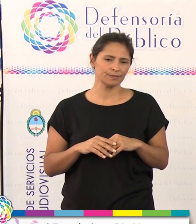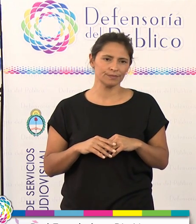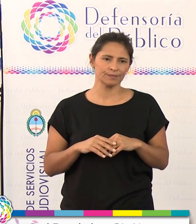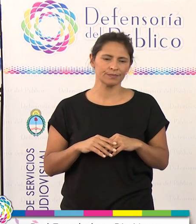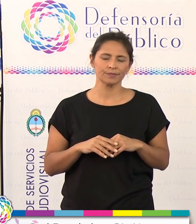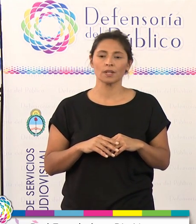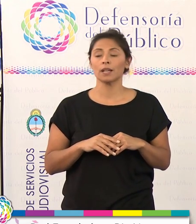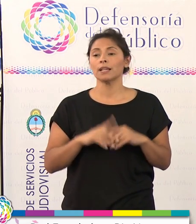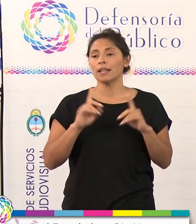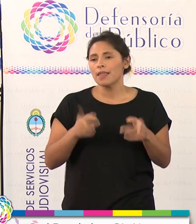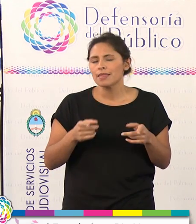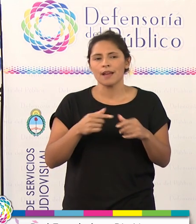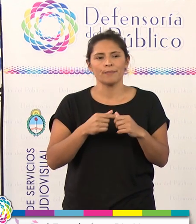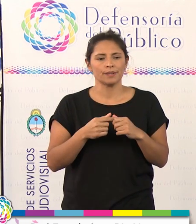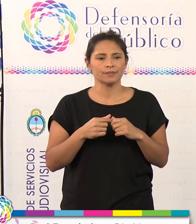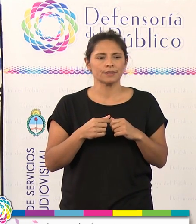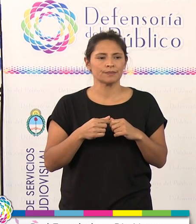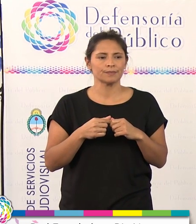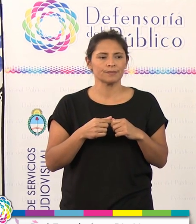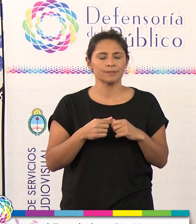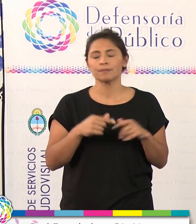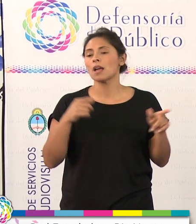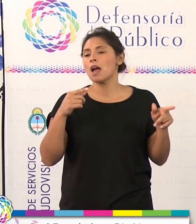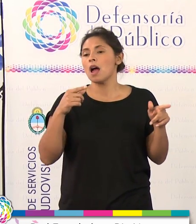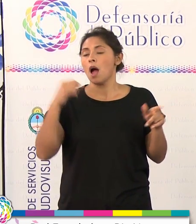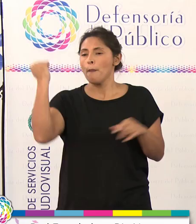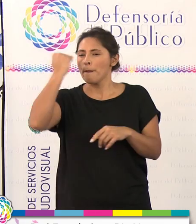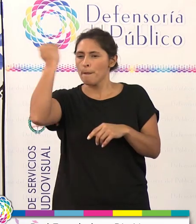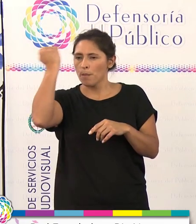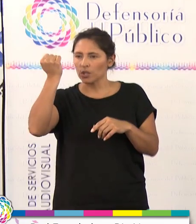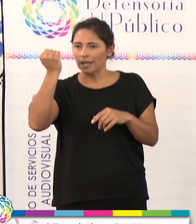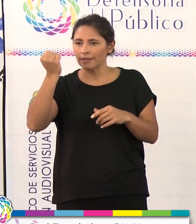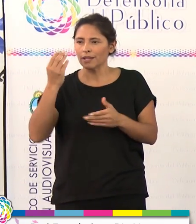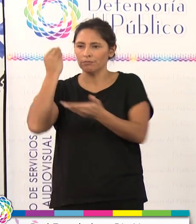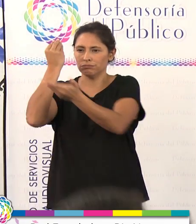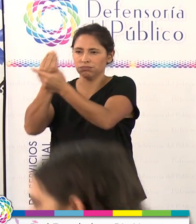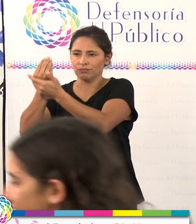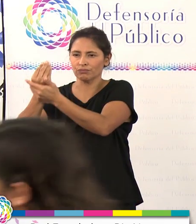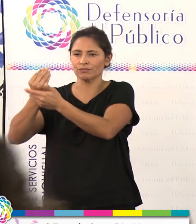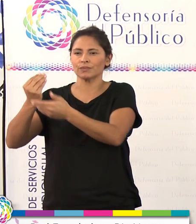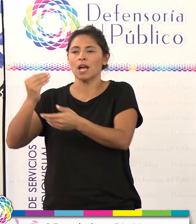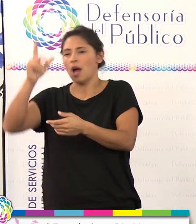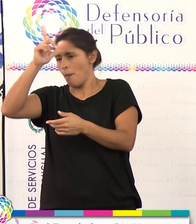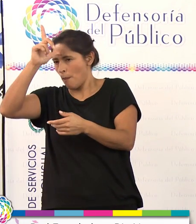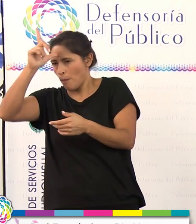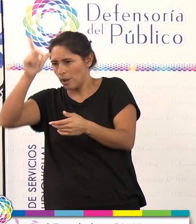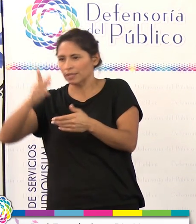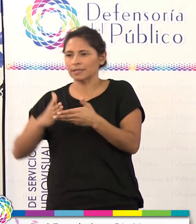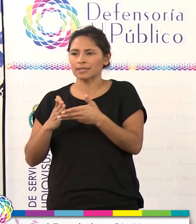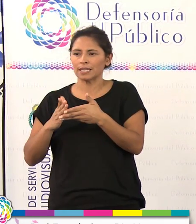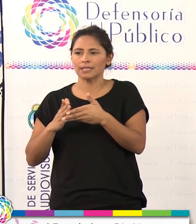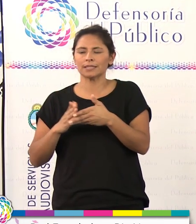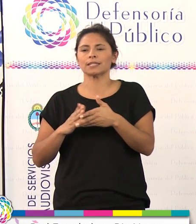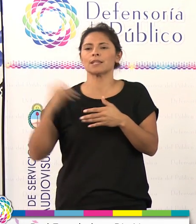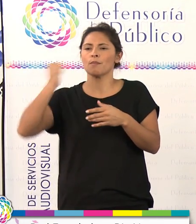Bueno, el camarista, como decíamos, hizo. Ah, y un dato importante es que asumió un nuevo jefe policial en Río Negro, es el abogado Mario